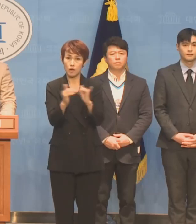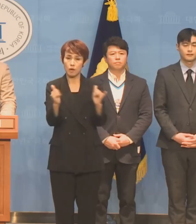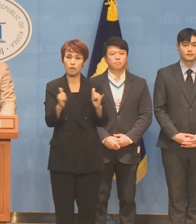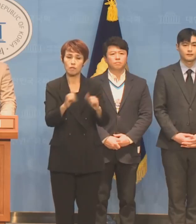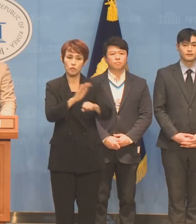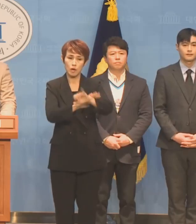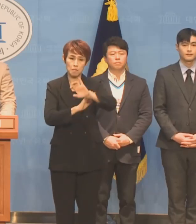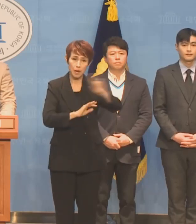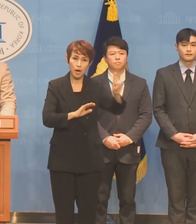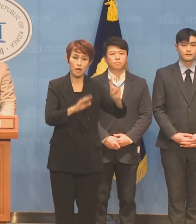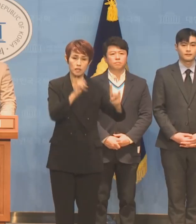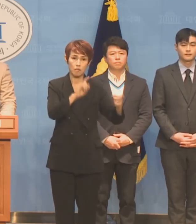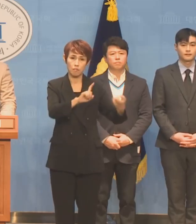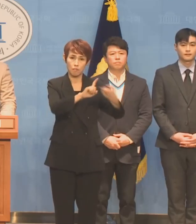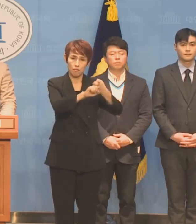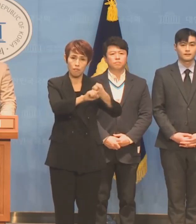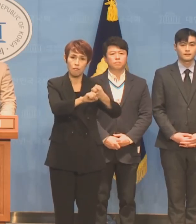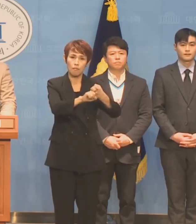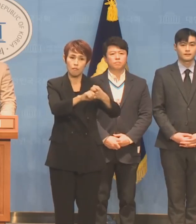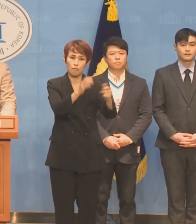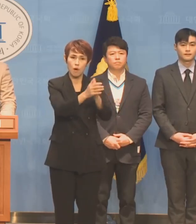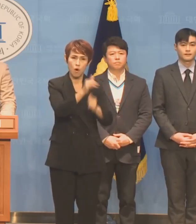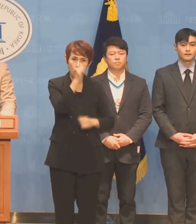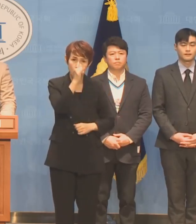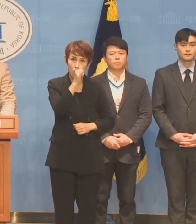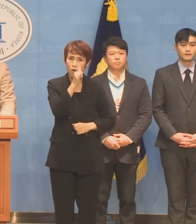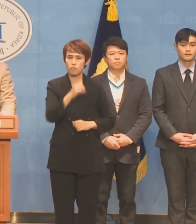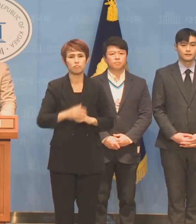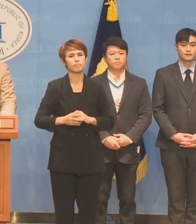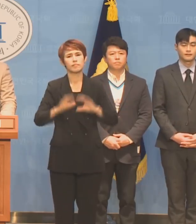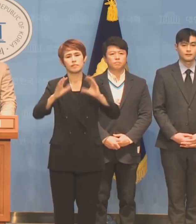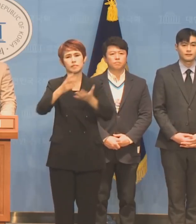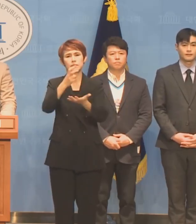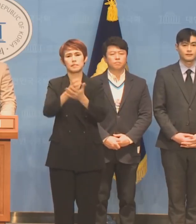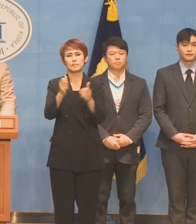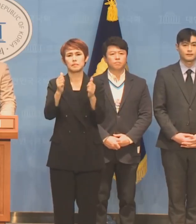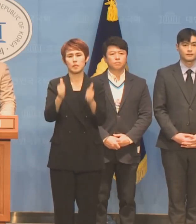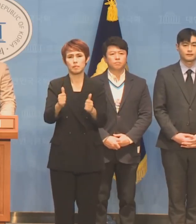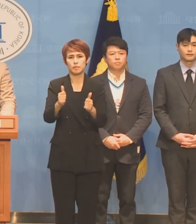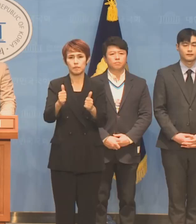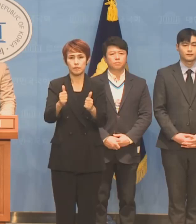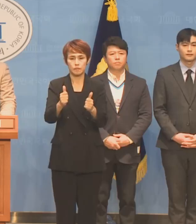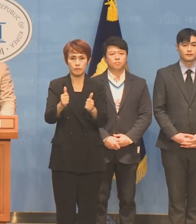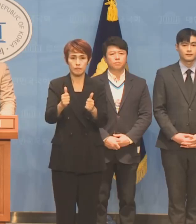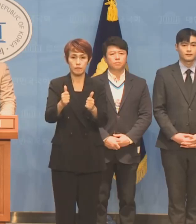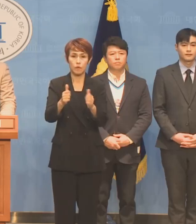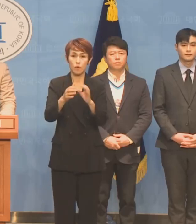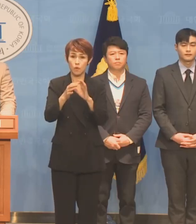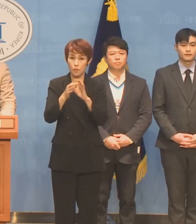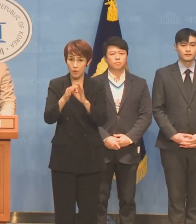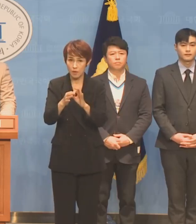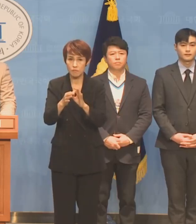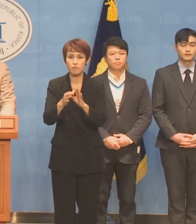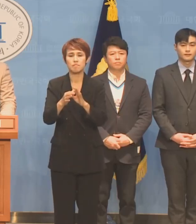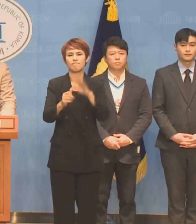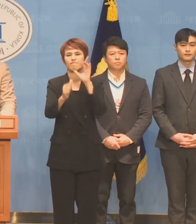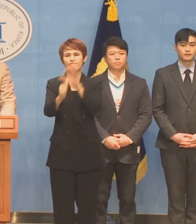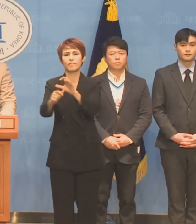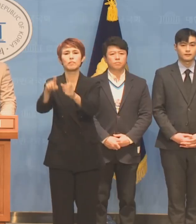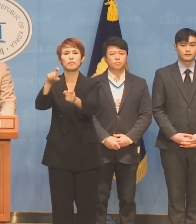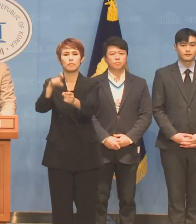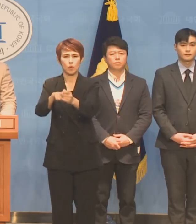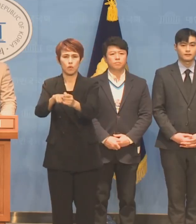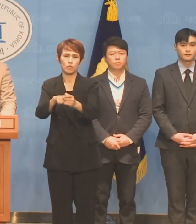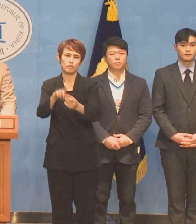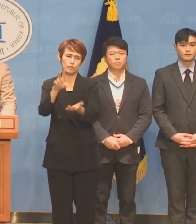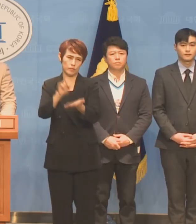것은 헌재의 정상적인 기능과 역할을 훼손하고 행정부 마비에 이어 사법부까지 장악하려는